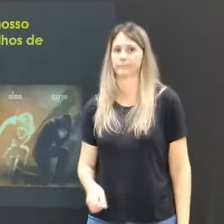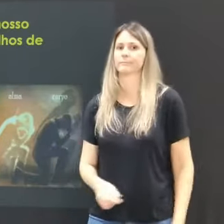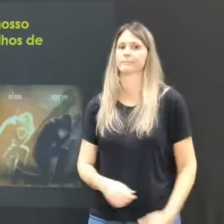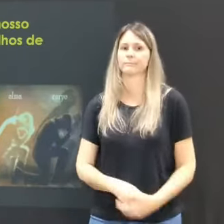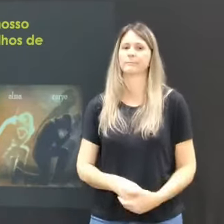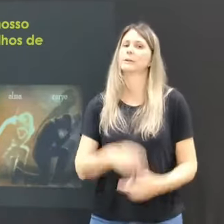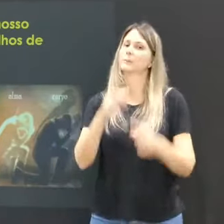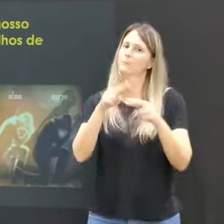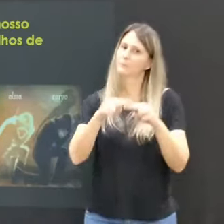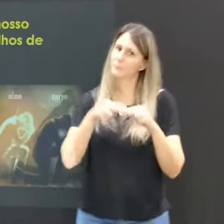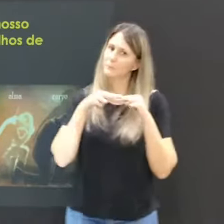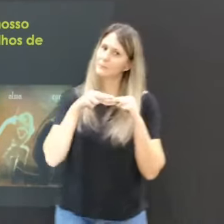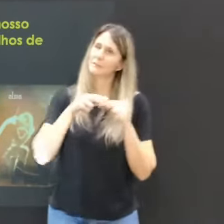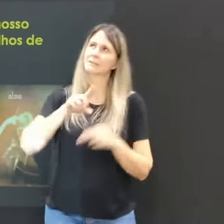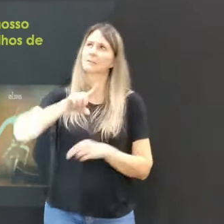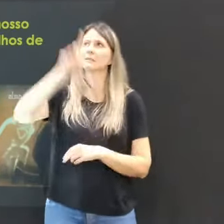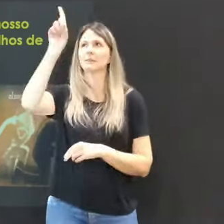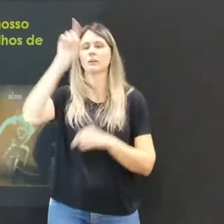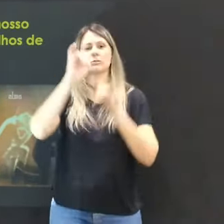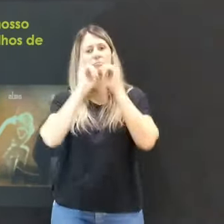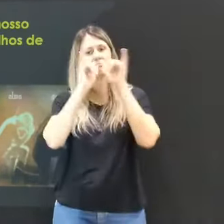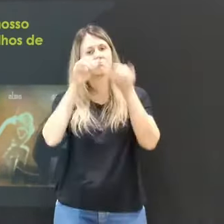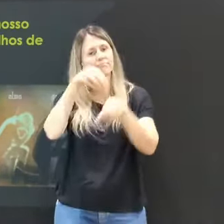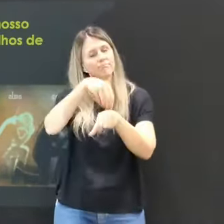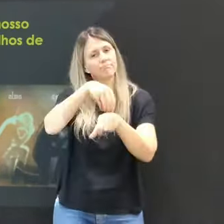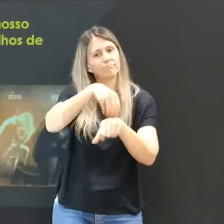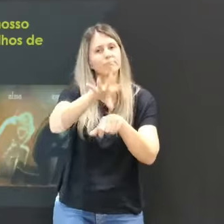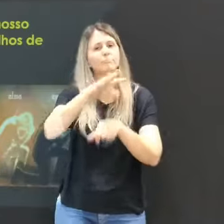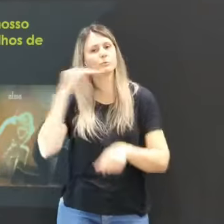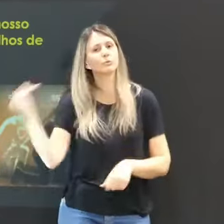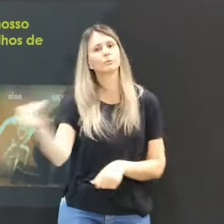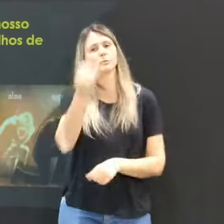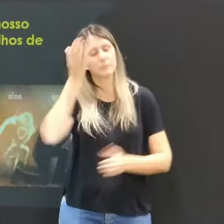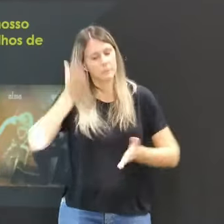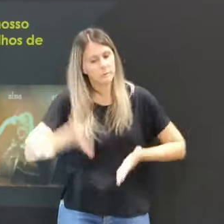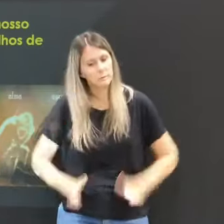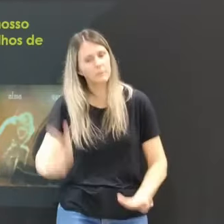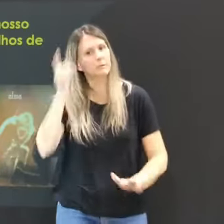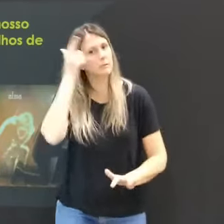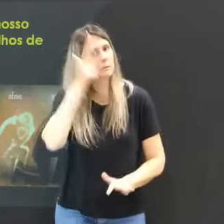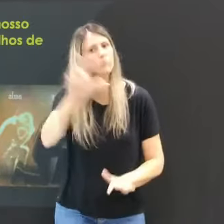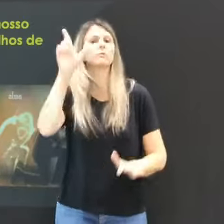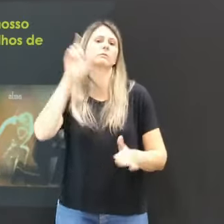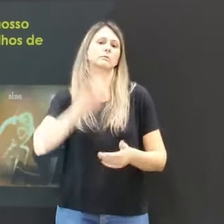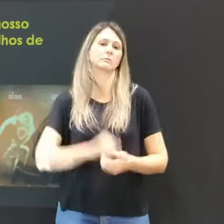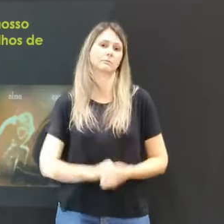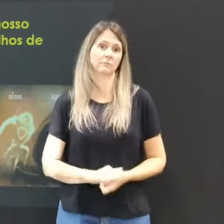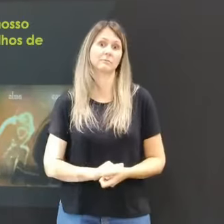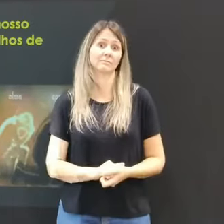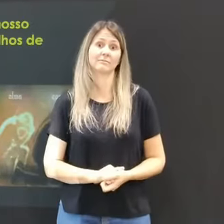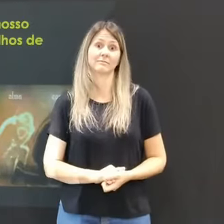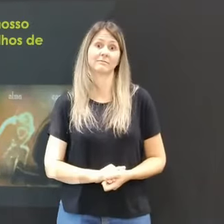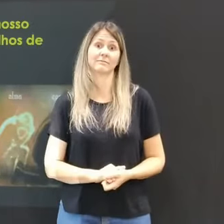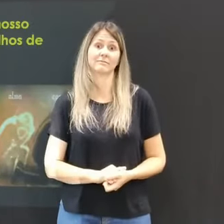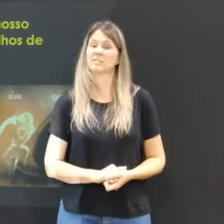Salvador. Por isso que Deus avisa todas as pessoas. E Jesus diz, você precisa nascer de